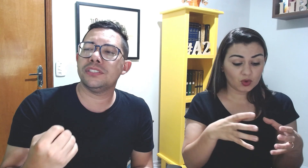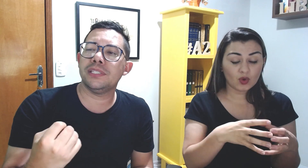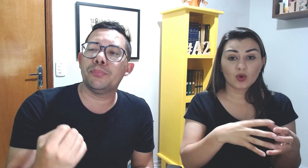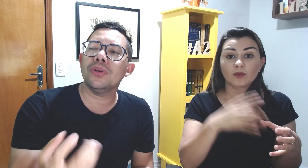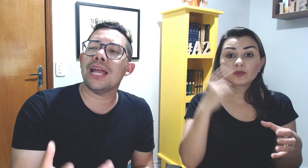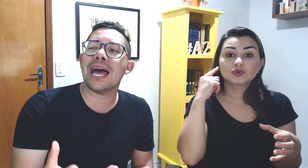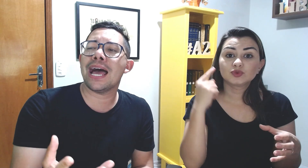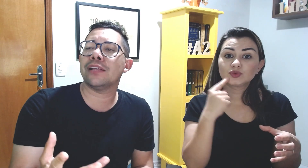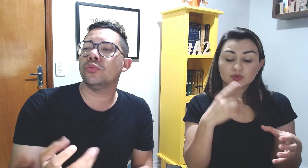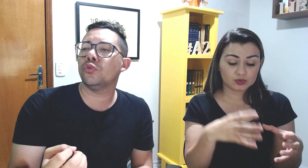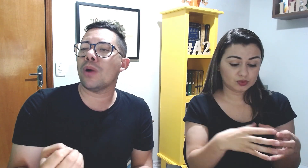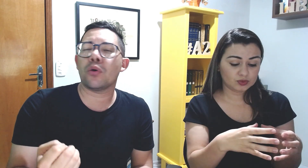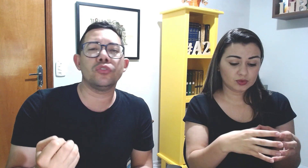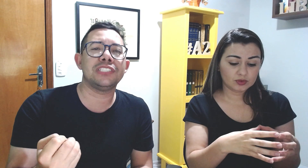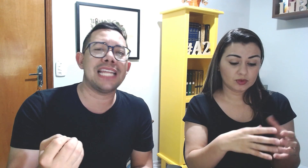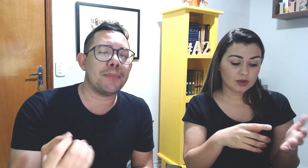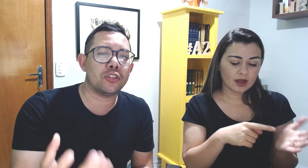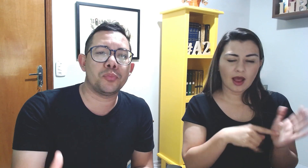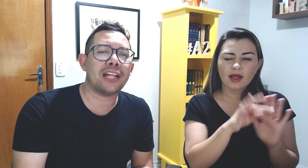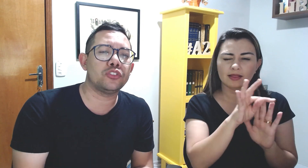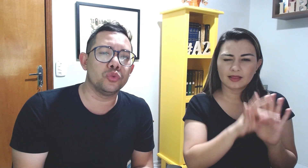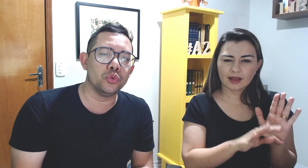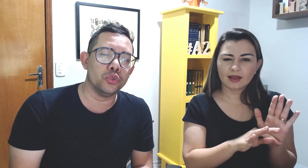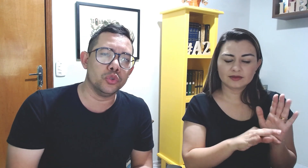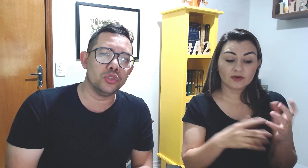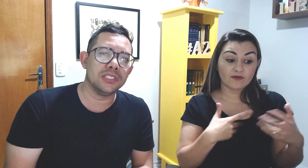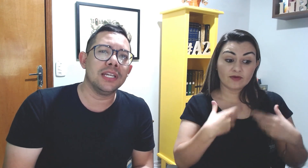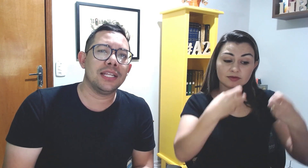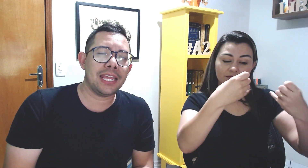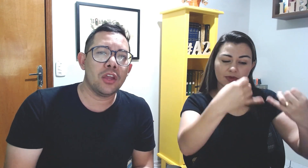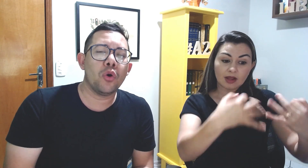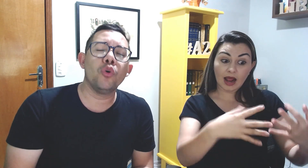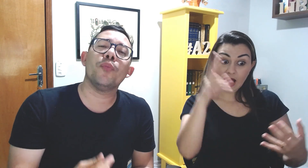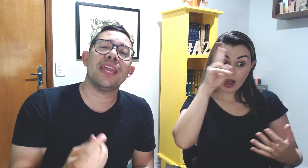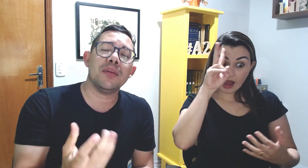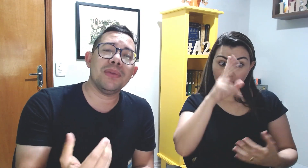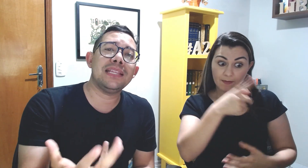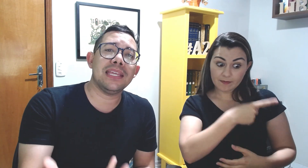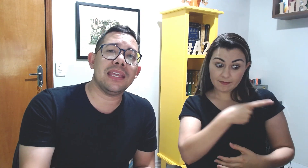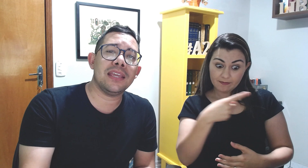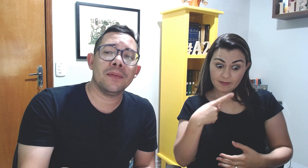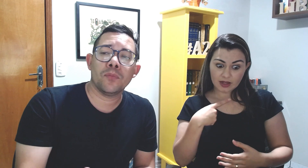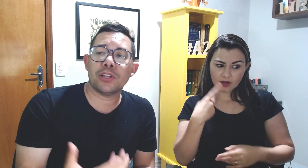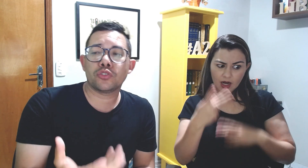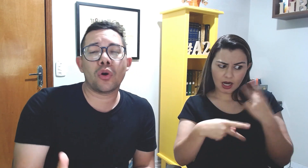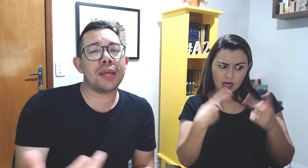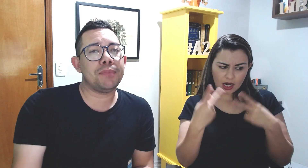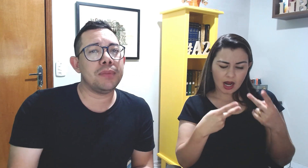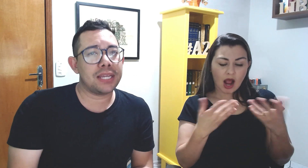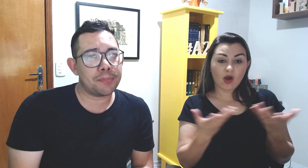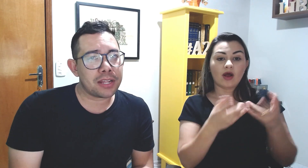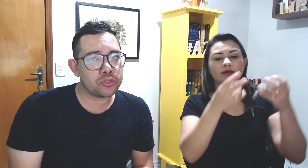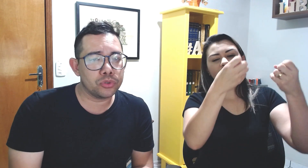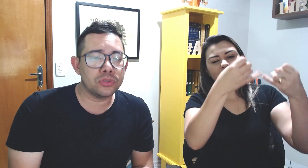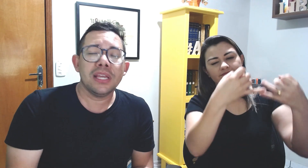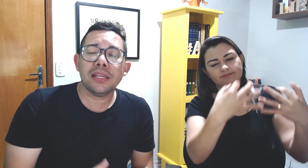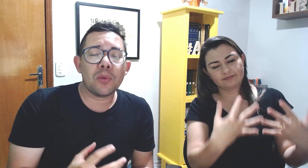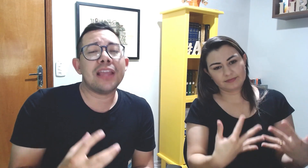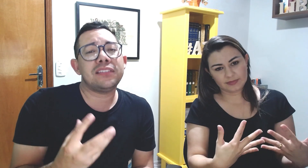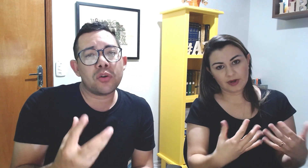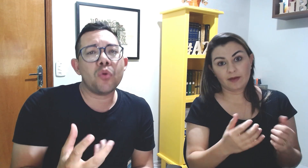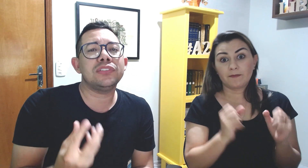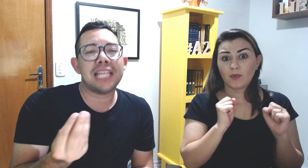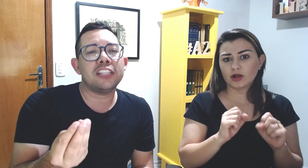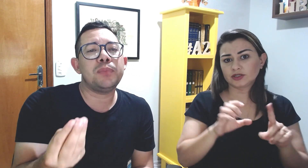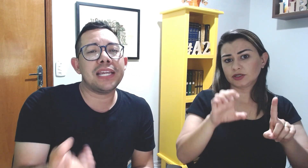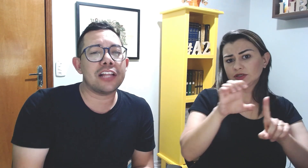num discipulado, num aconselhamento para surdos, né? Ou numa EBD, uma escola bíblica para surdos. Então aí